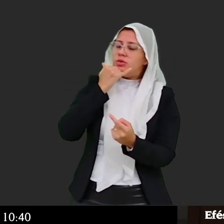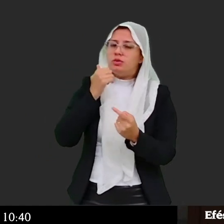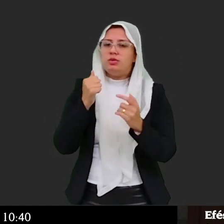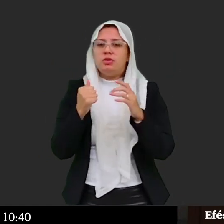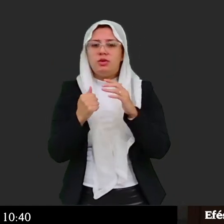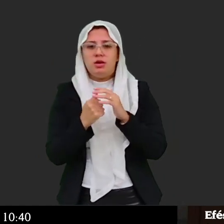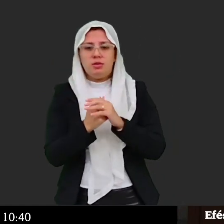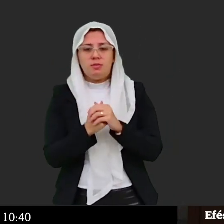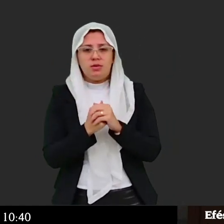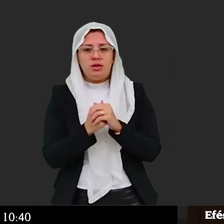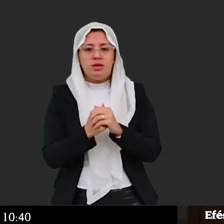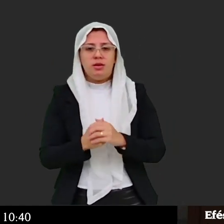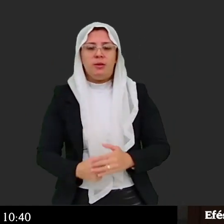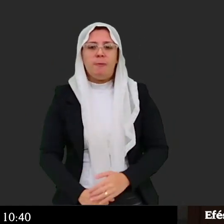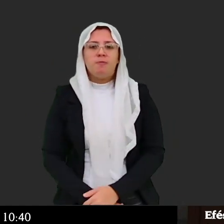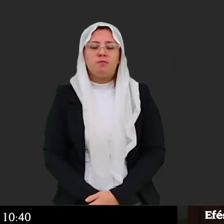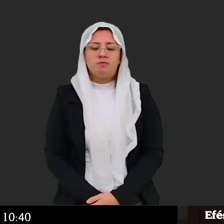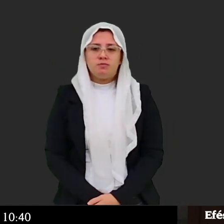Amém.